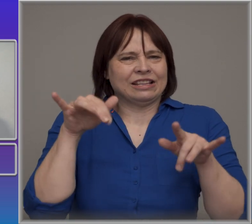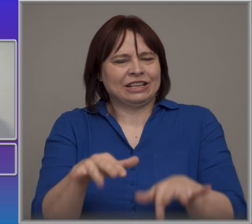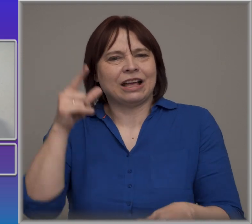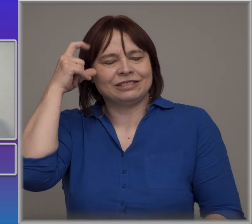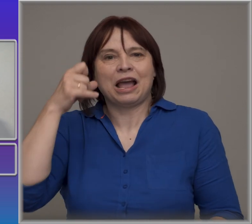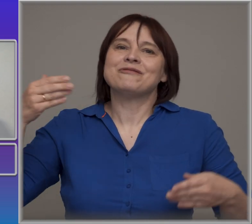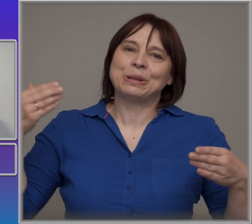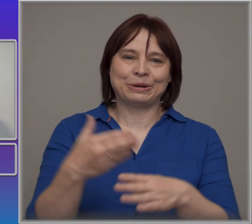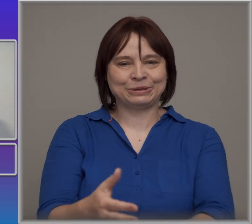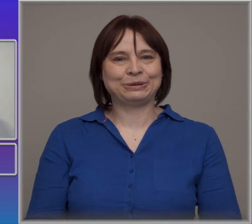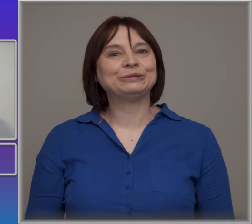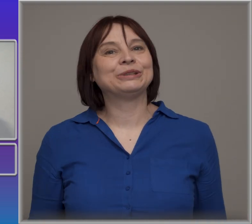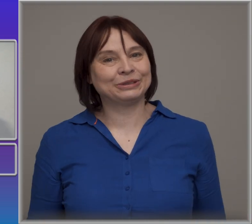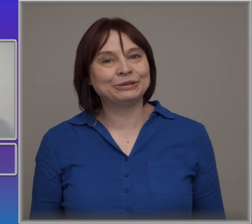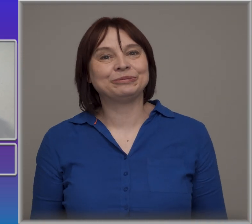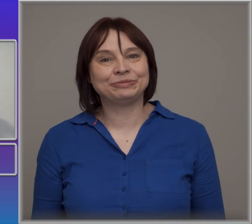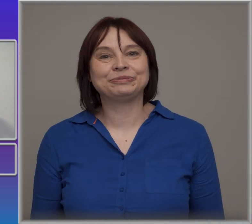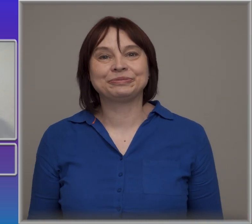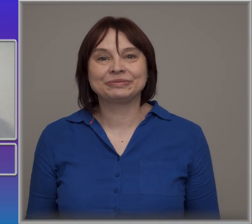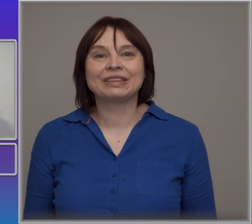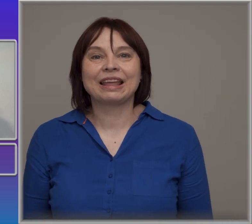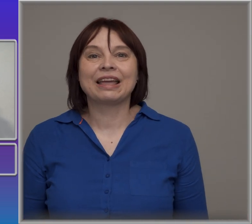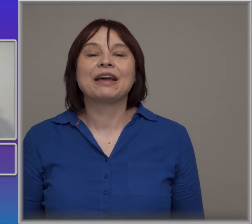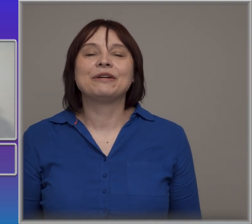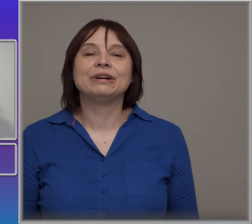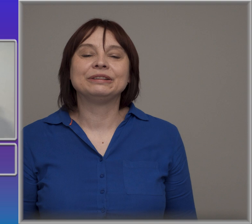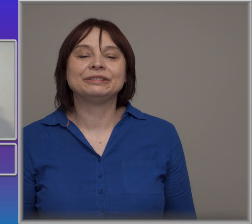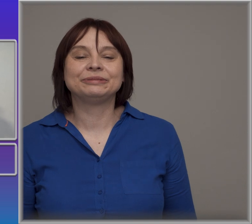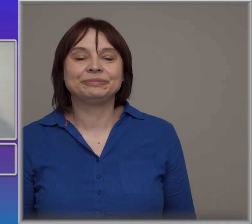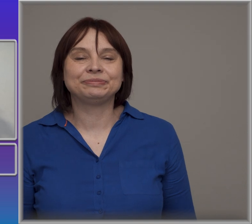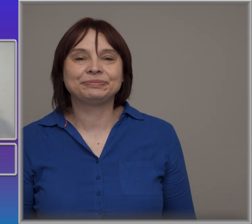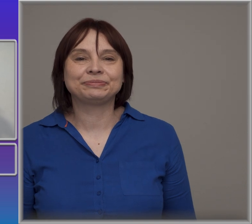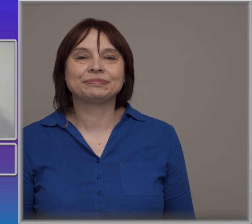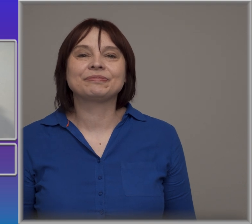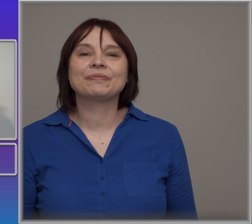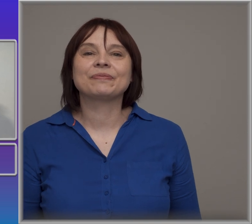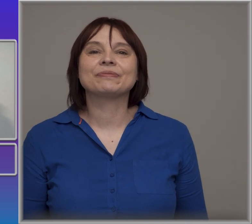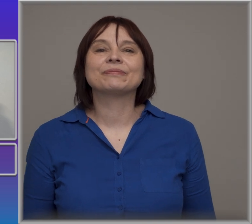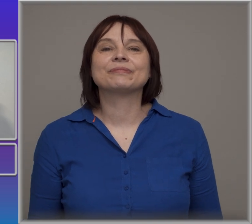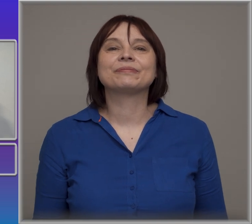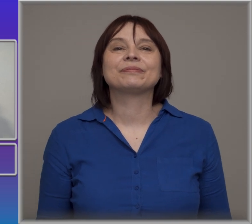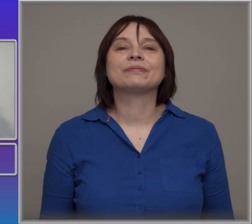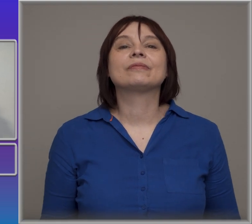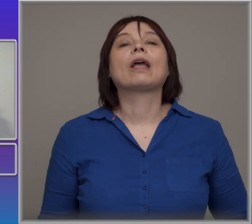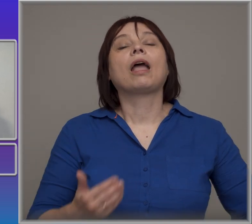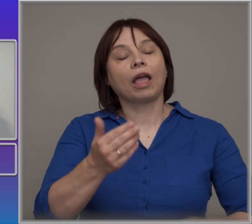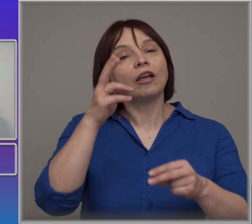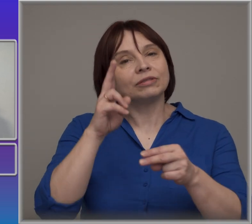будем, и Бог даст, мы втроем будем здесь для того, чтобы молиться. Мы верим. Молиться